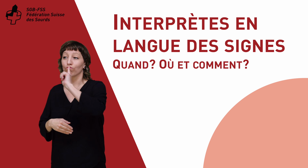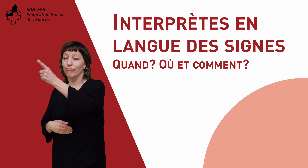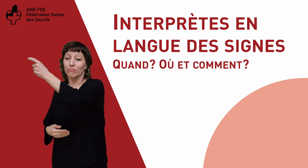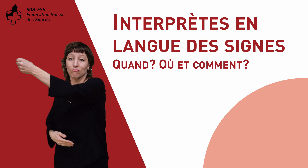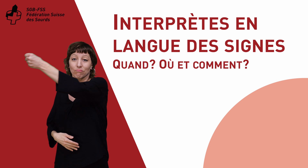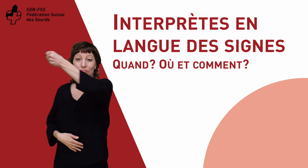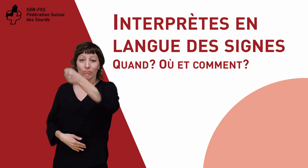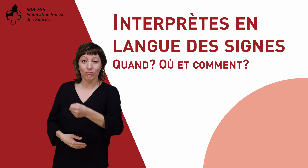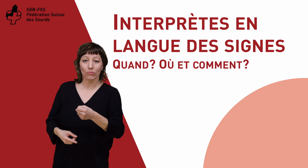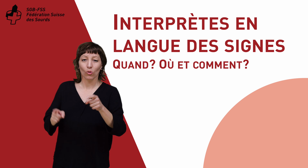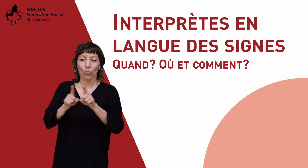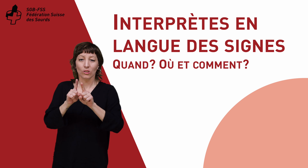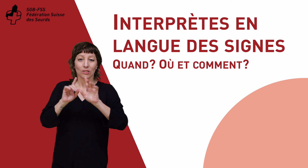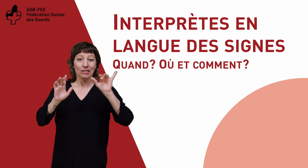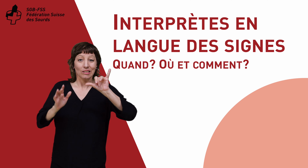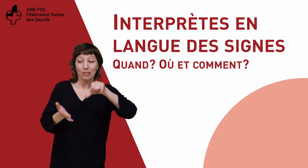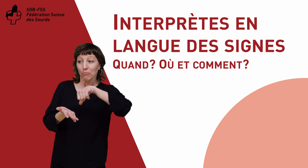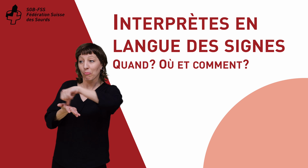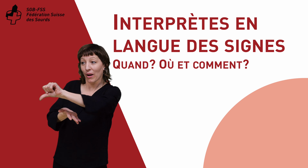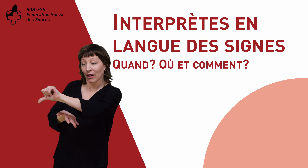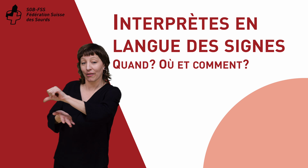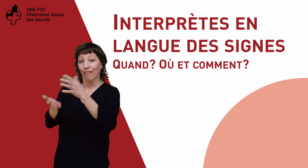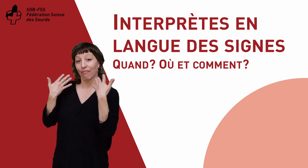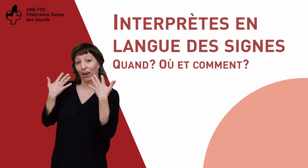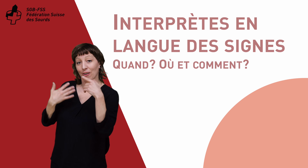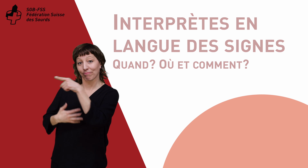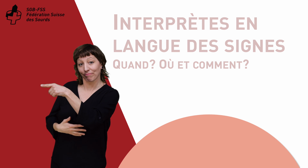financement ainsi que le processus de commande d'un interprète.